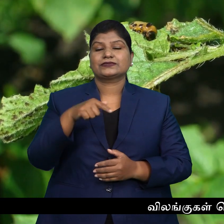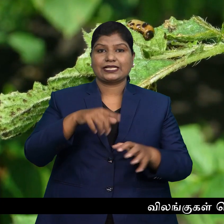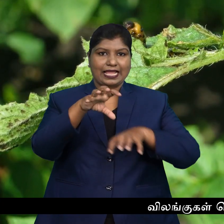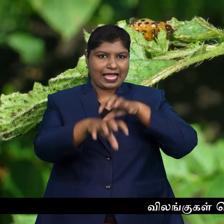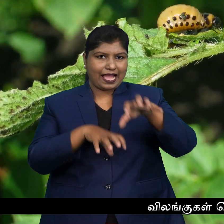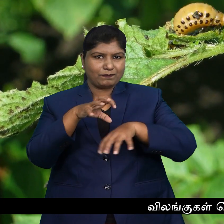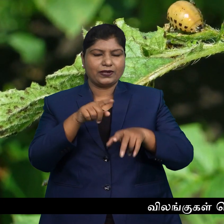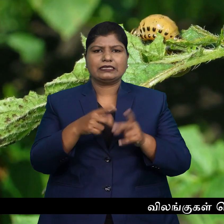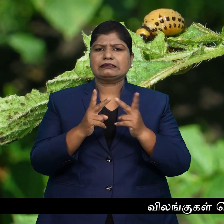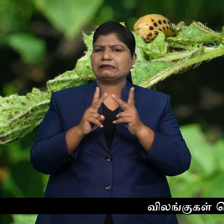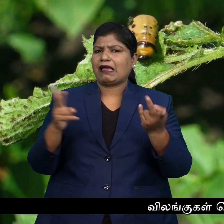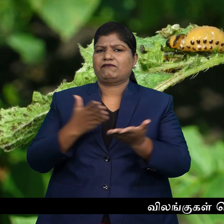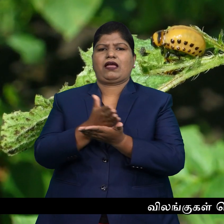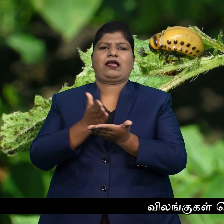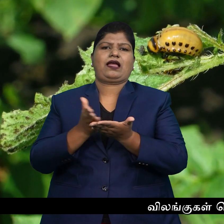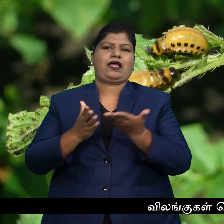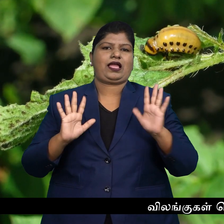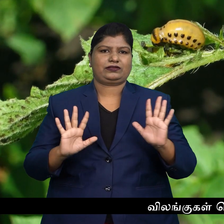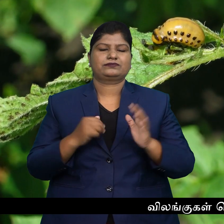விலங்குகள் வெவ்வேறு வகைகளாகும்.